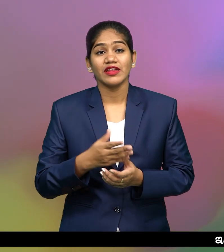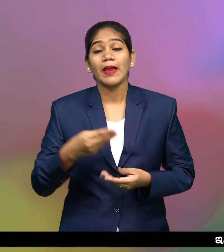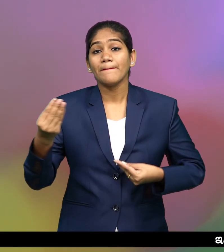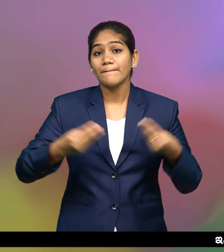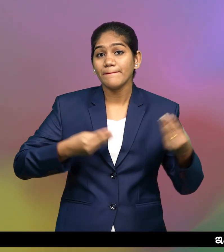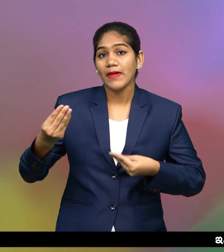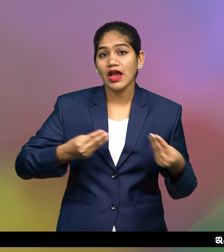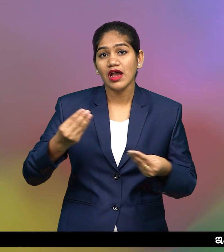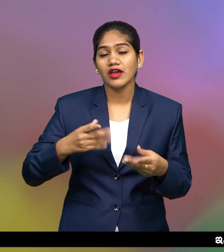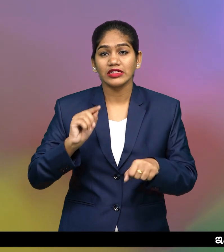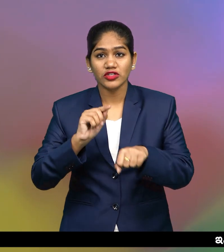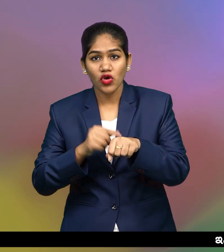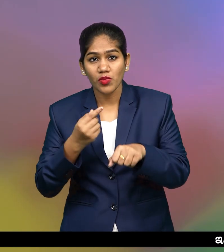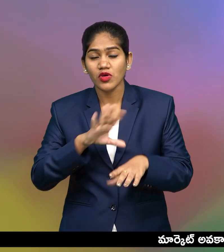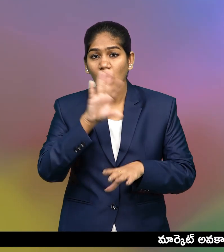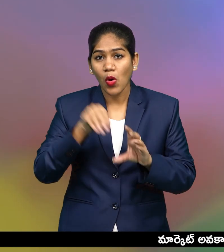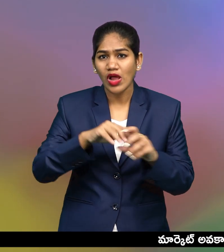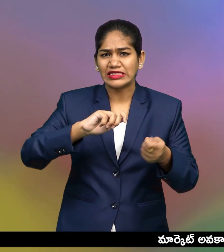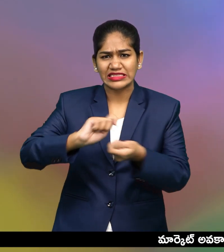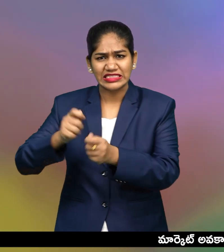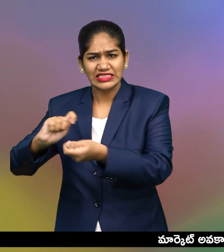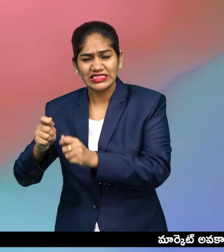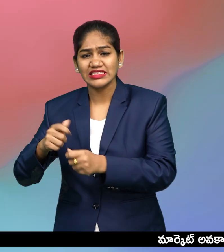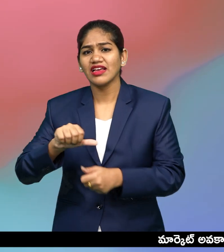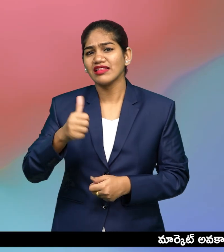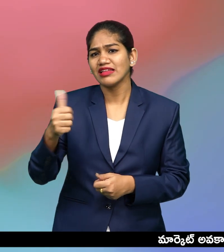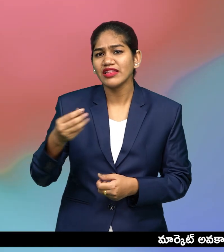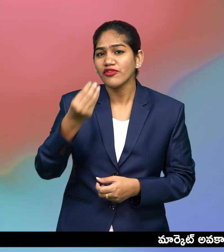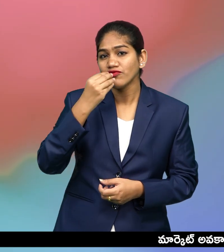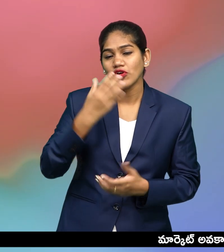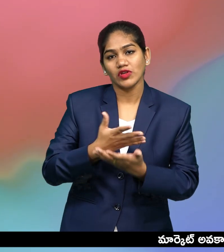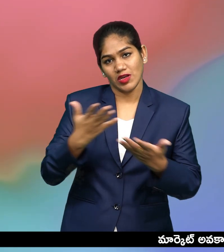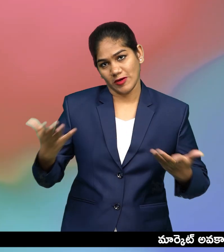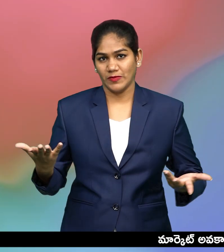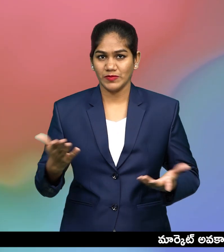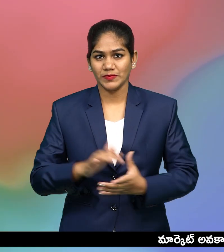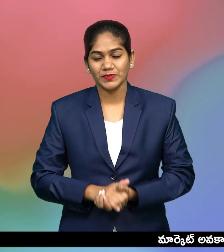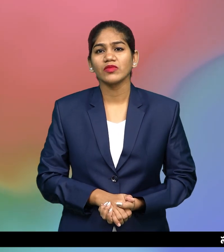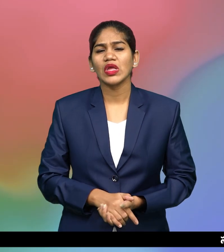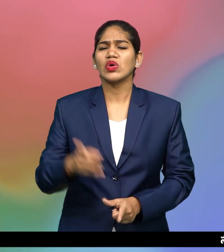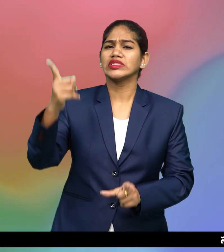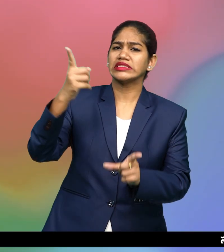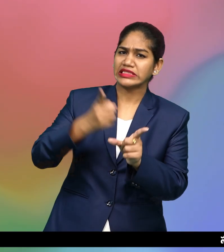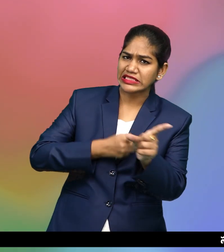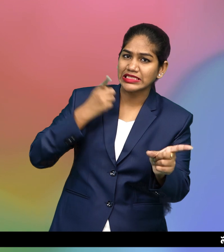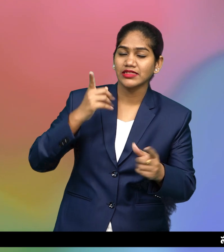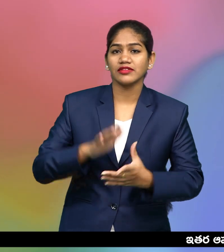ఇన్పుట్లు మరియు మార్కెట్ అవకాశాల పరంగా మద్దతు అవసరం. సంవత్సరాలుగా